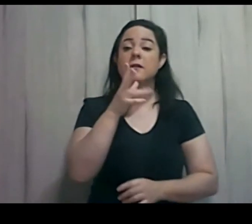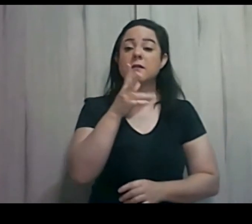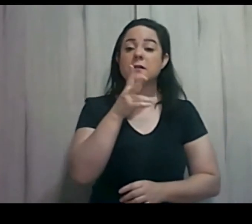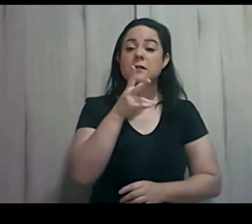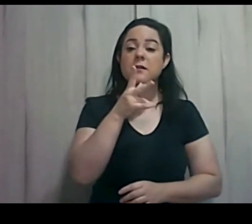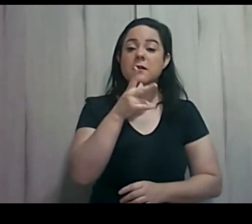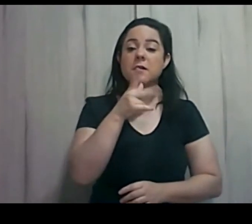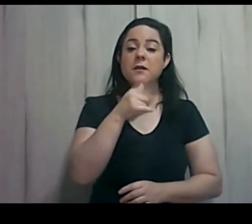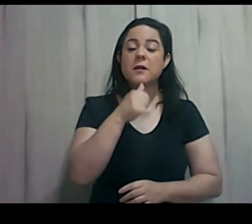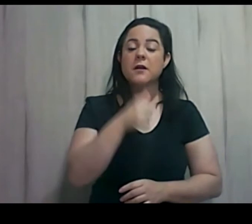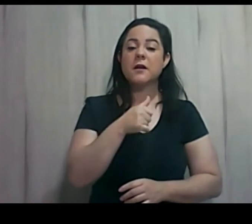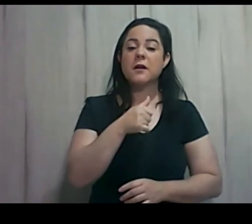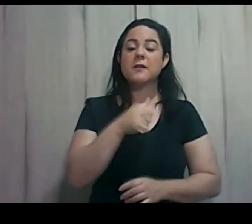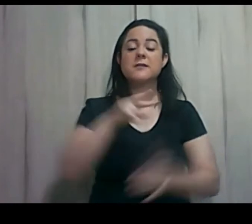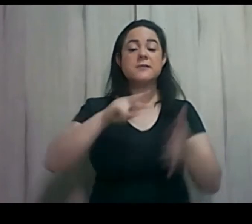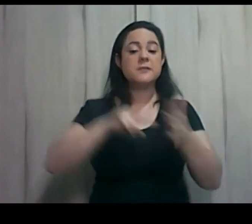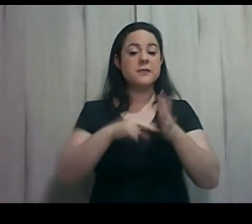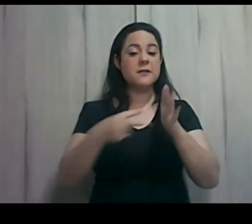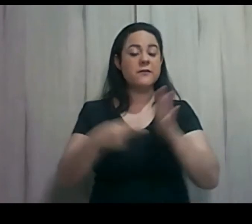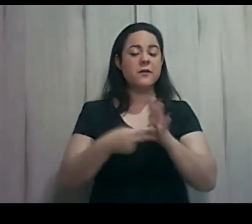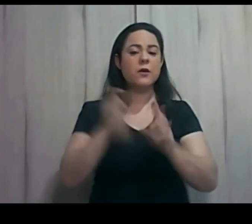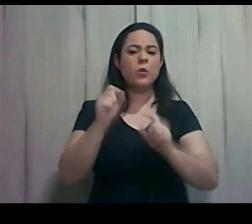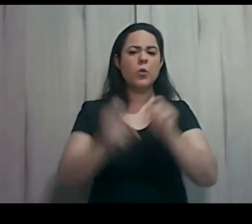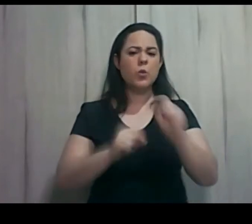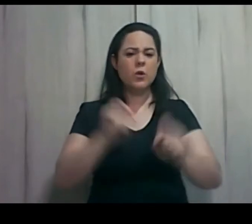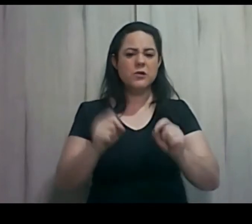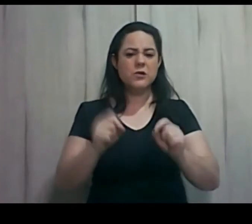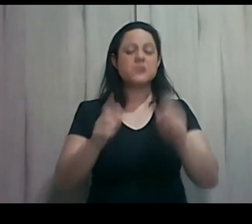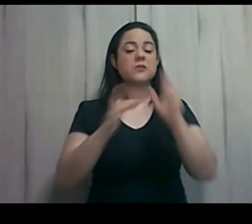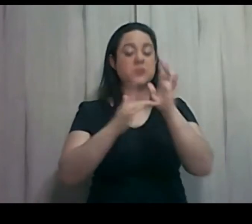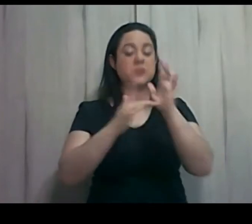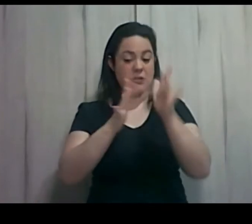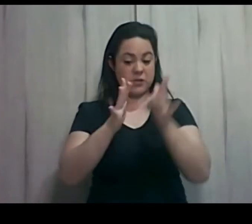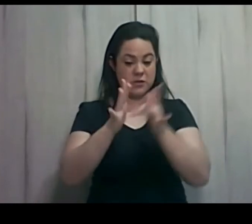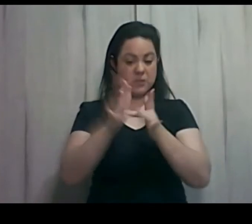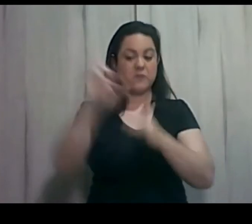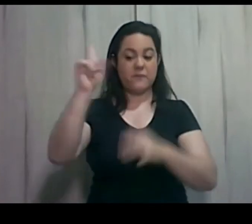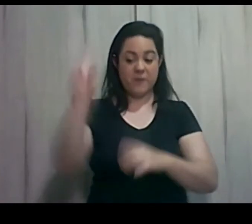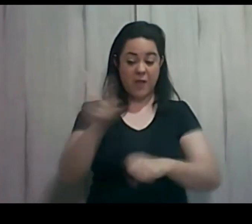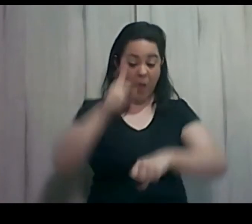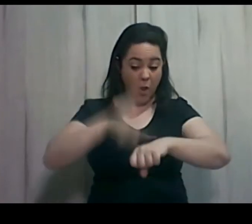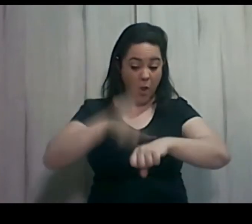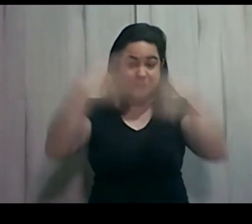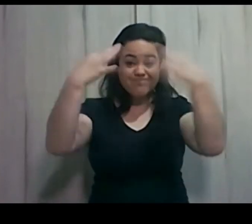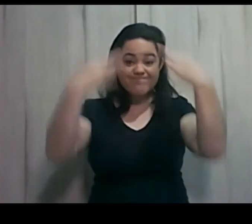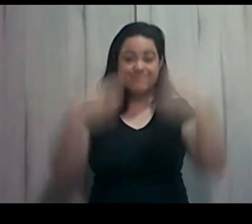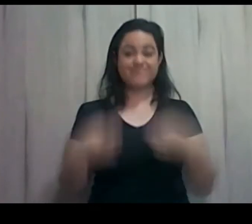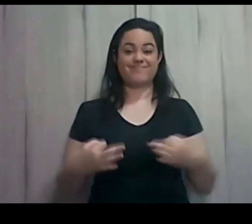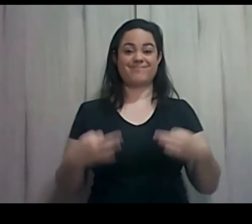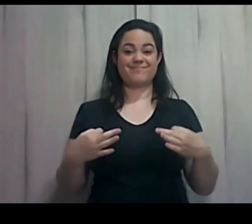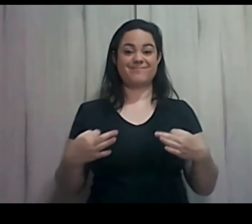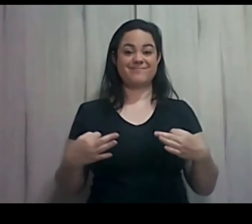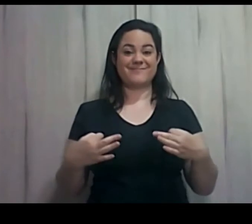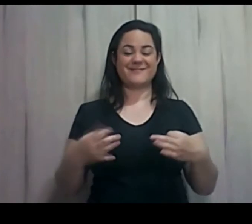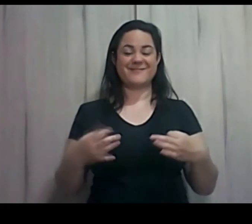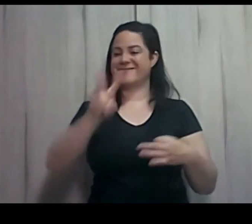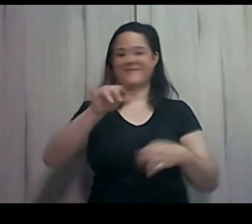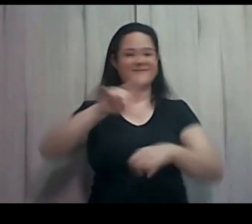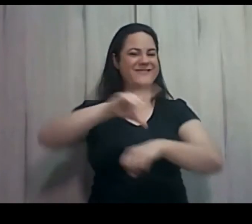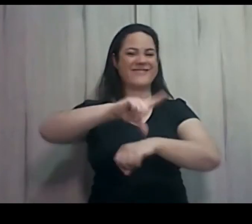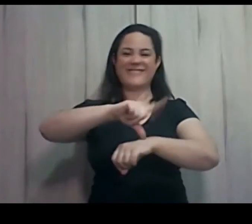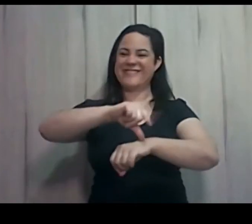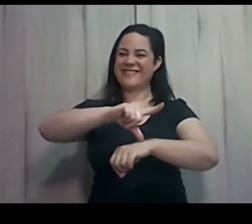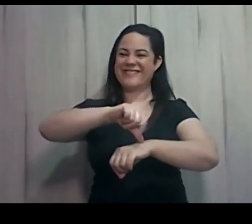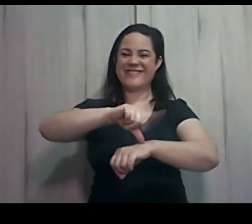sem demora, significa o quê? Que ele virá na hora certa. Não vai se atrasar.